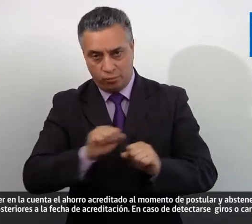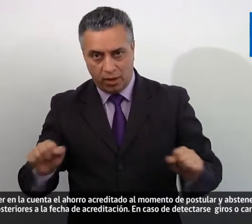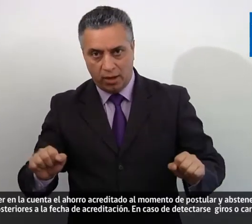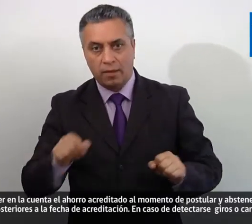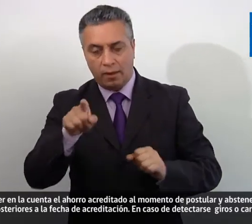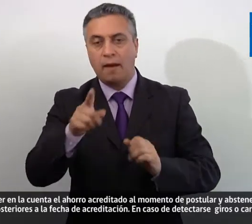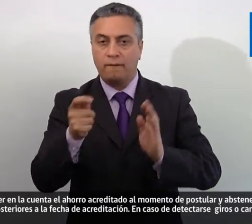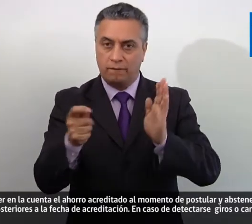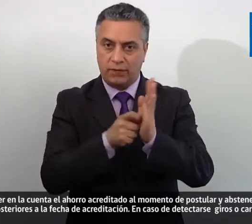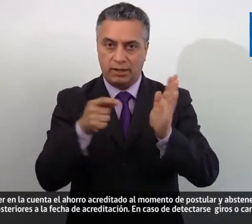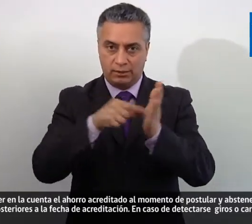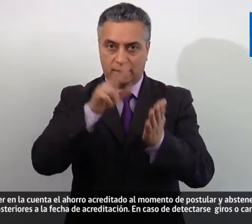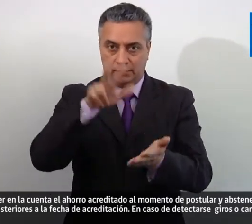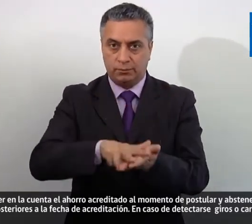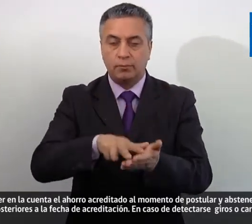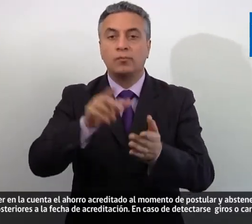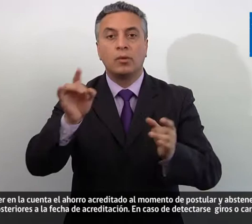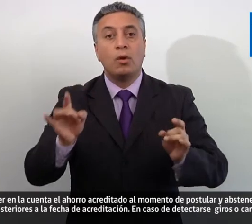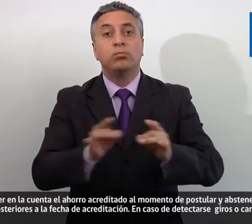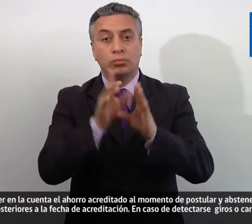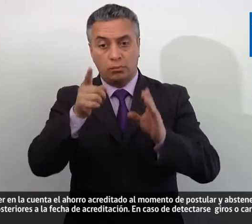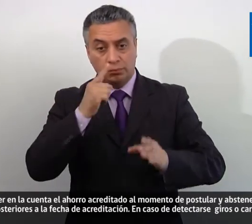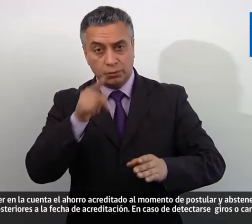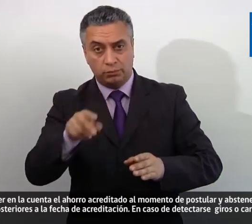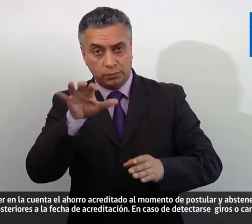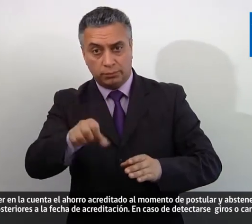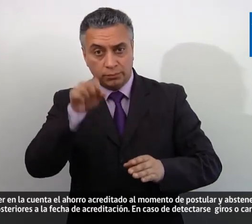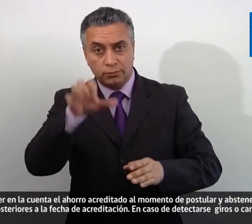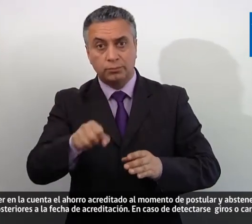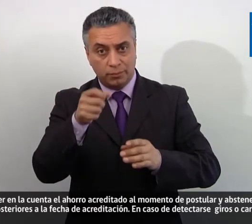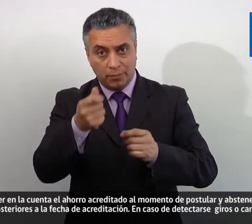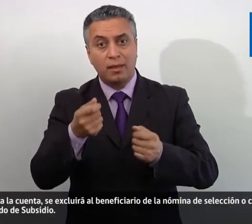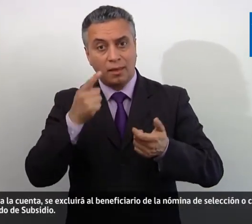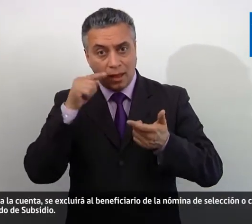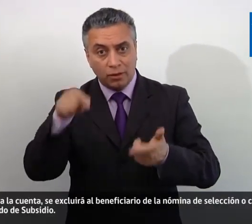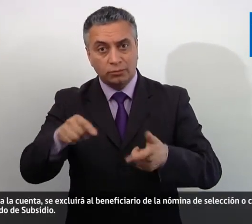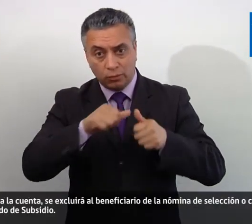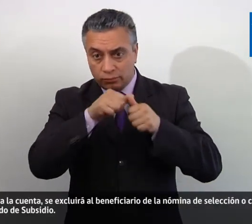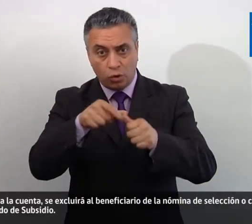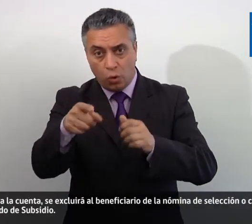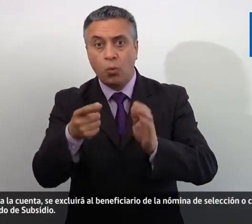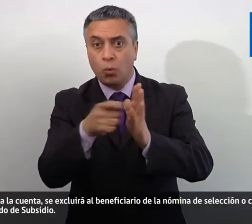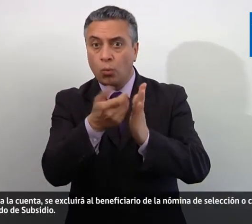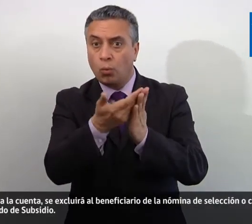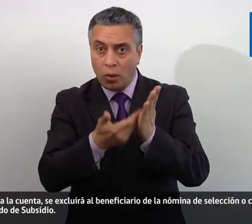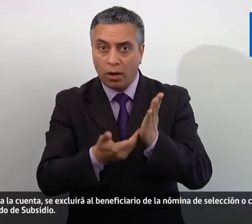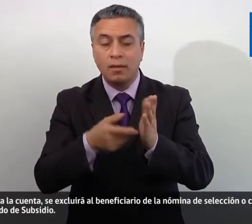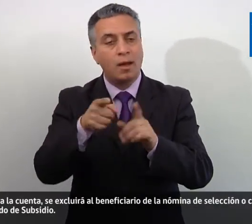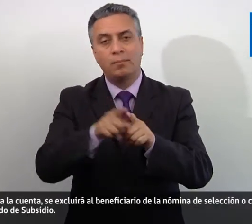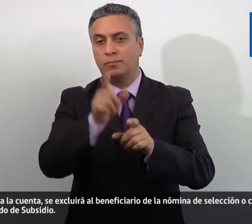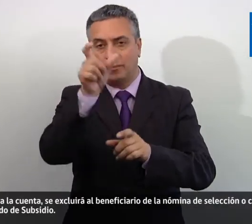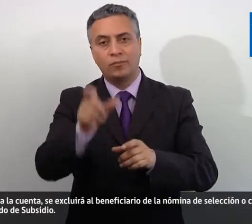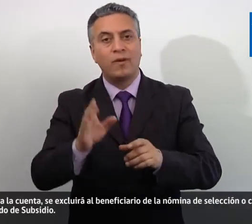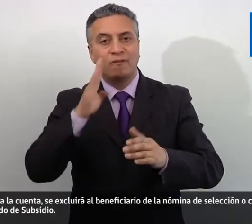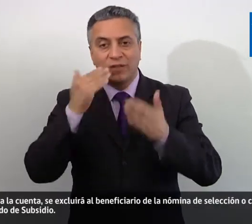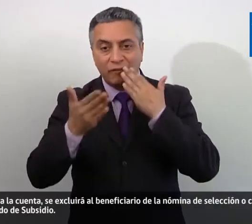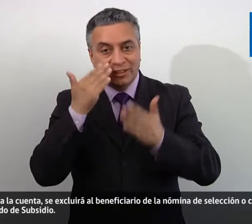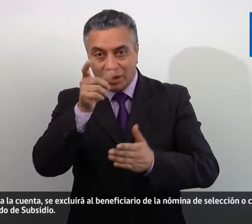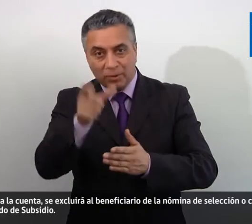de acreditación. En caso de detectarse giros o cargos al ahorro mantenido a la cuenta, se excluirá al beneficiario de la